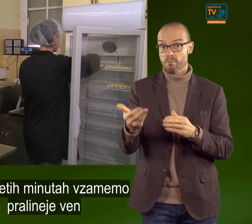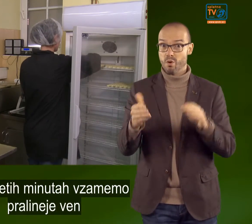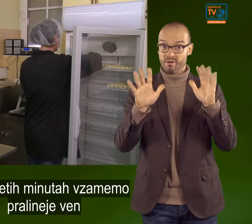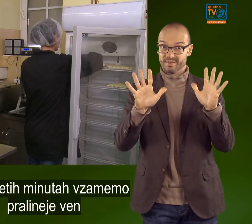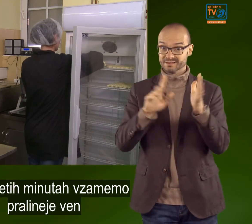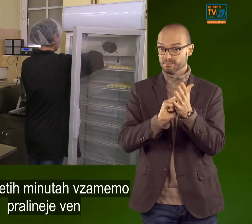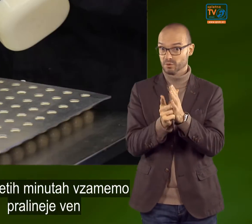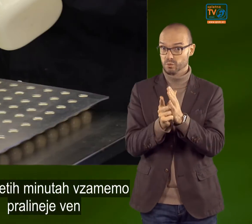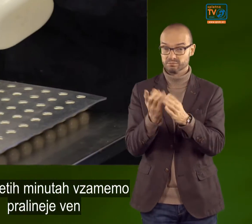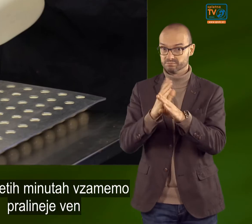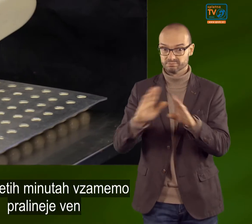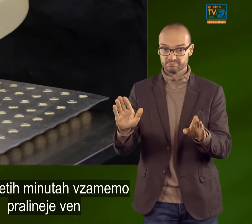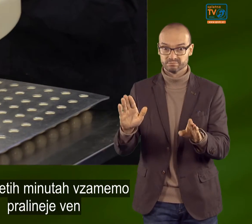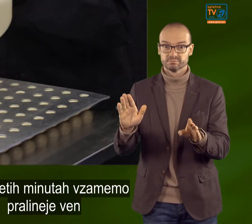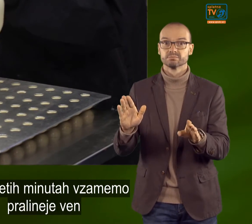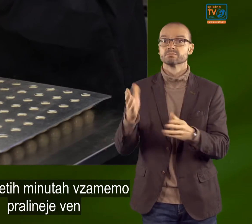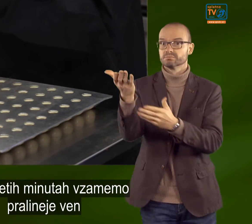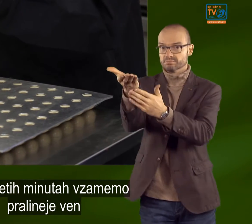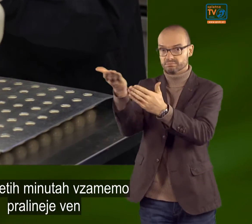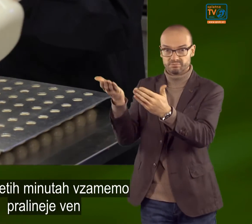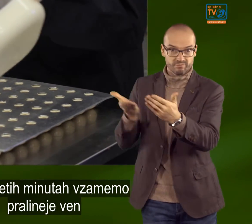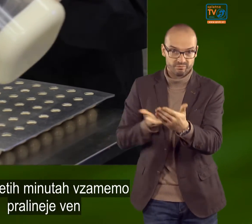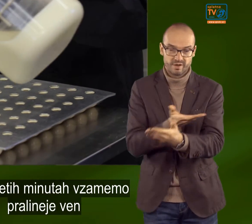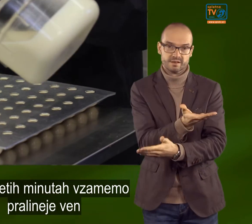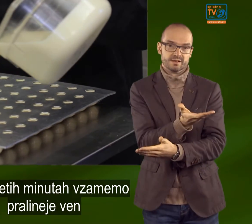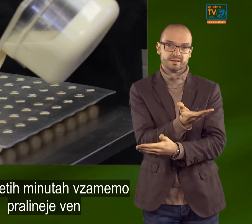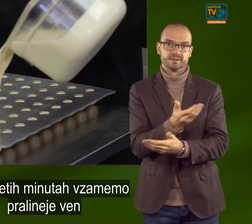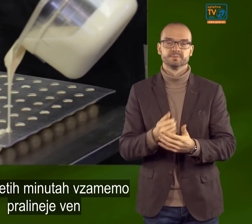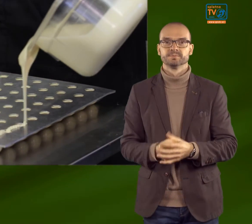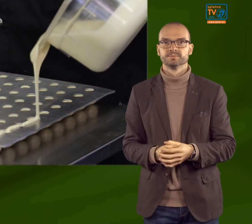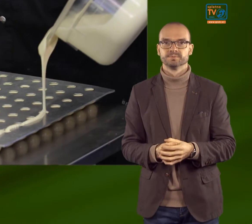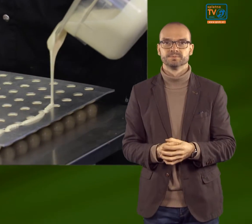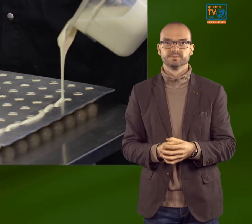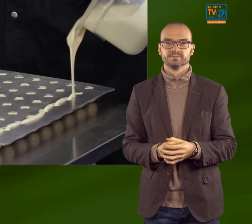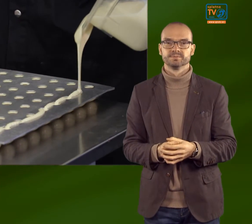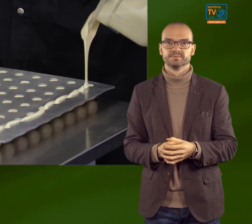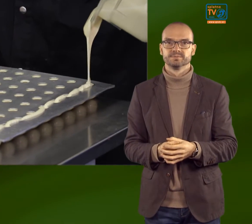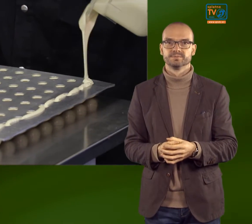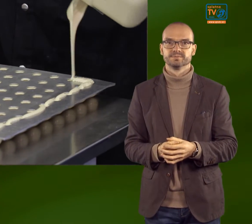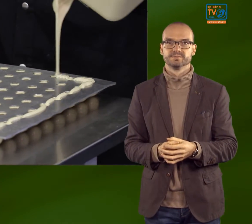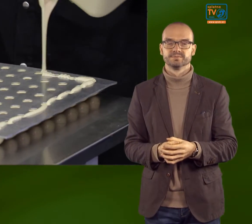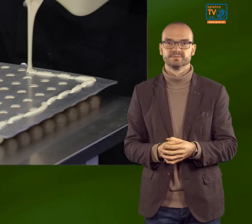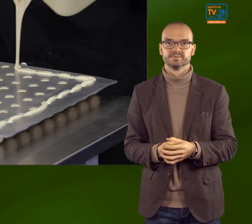Po 10 minutah vzamemo praline ven